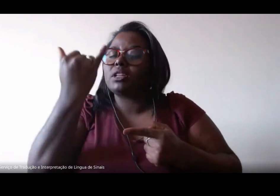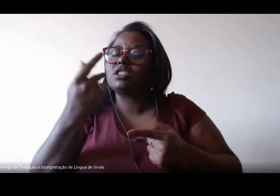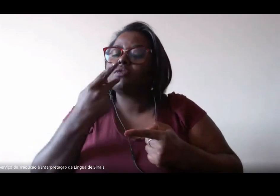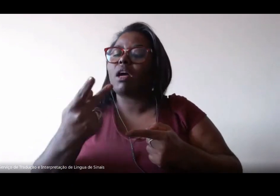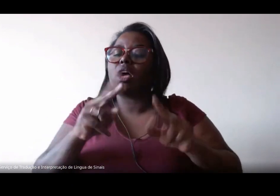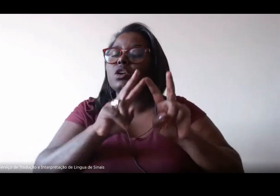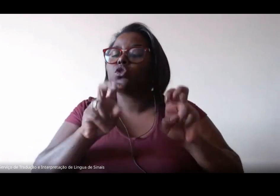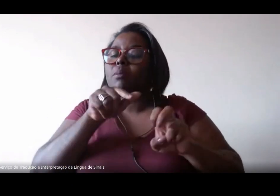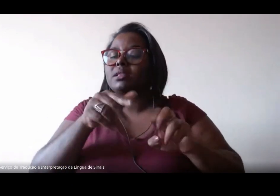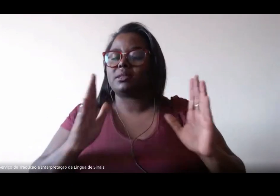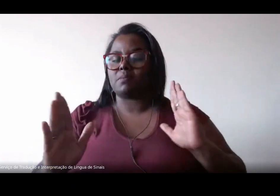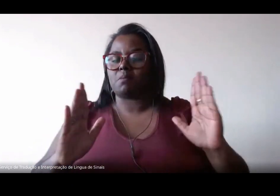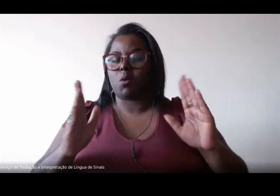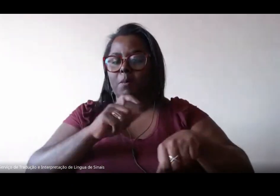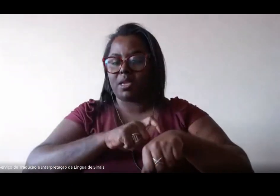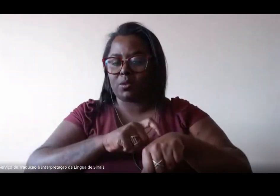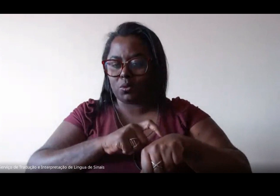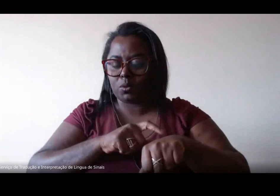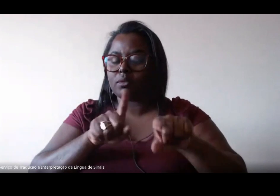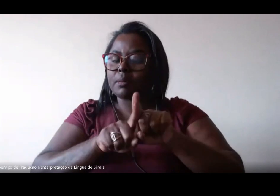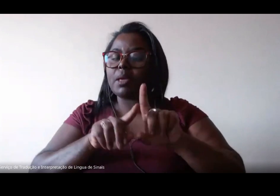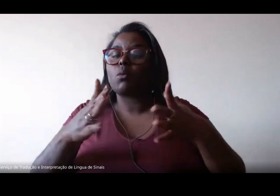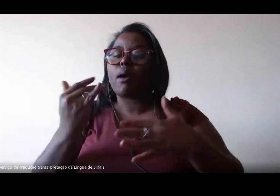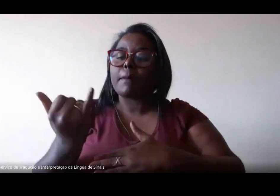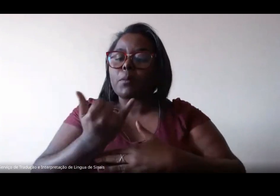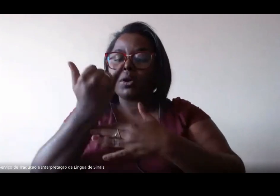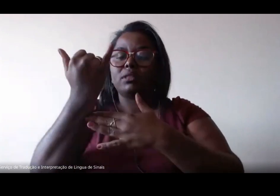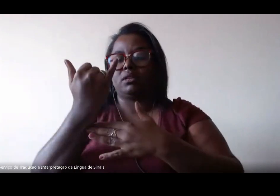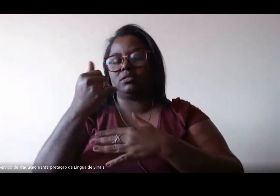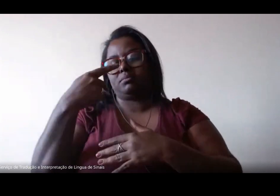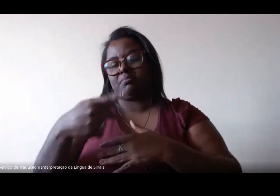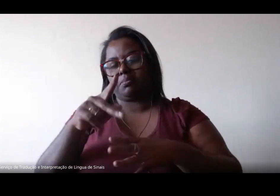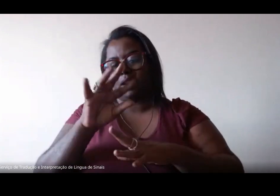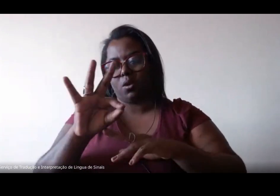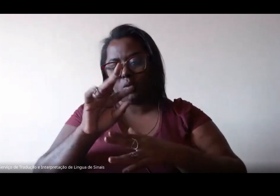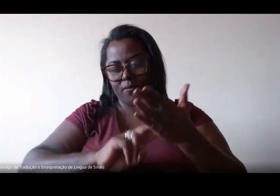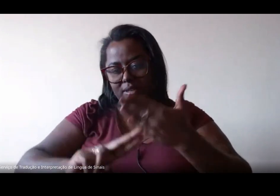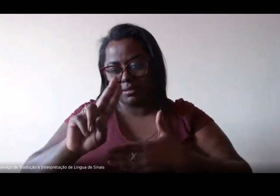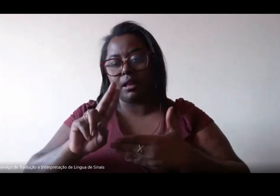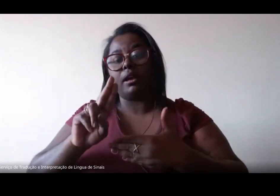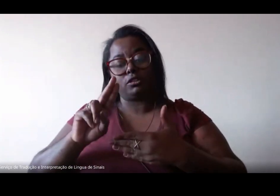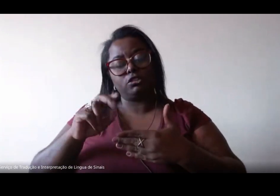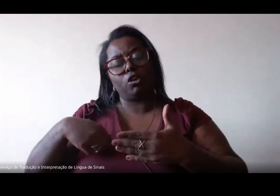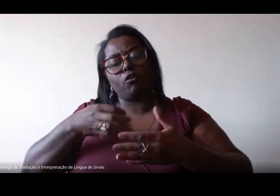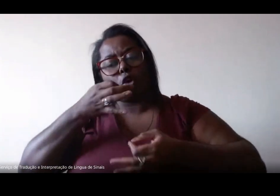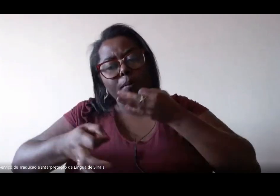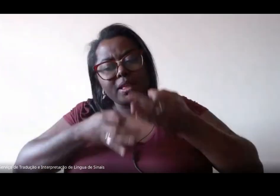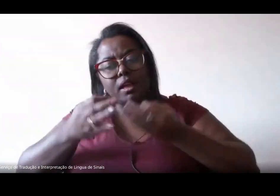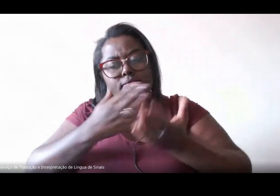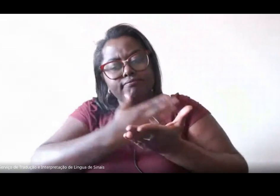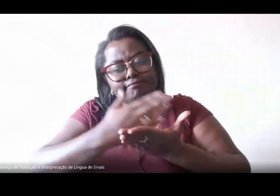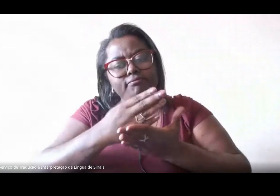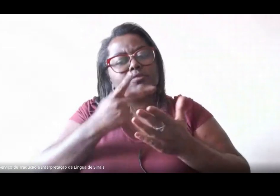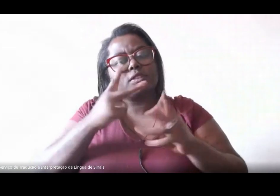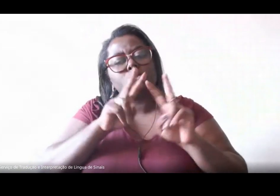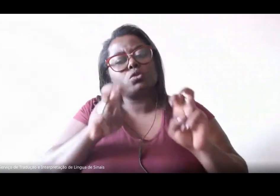da Escola Solidária e a importância dele para a universidade. Então, vou fazer uns comentários iniciais com relação a essa questão